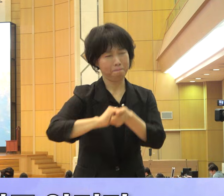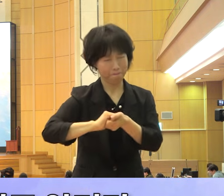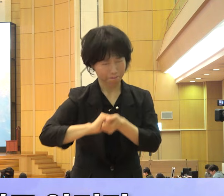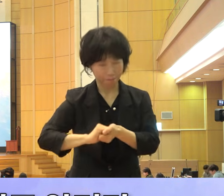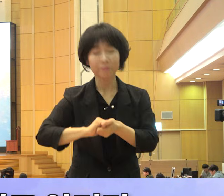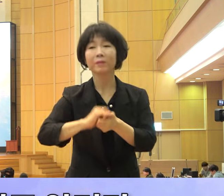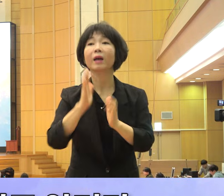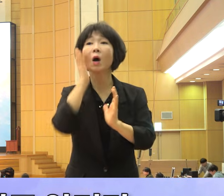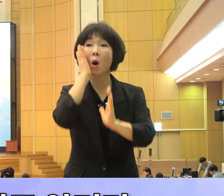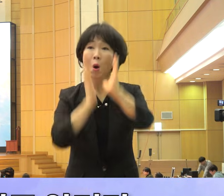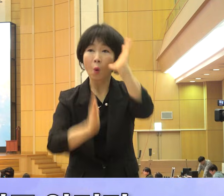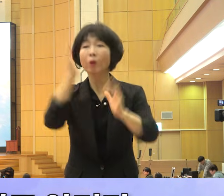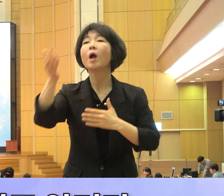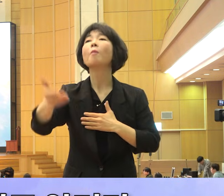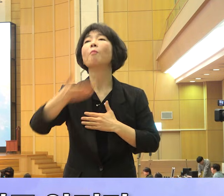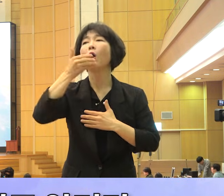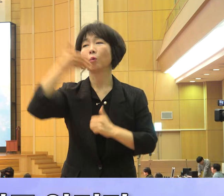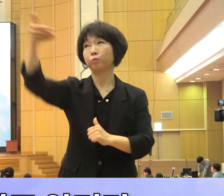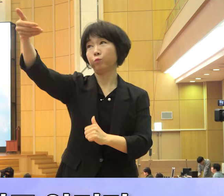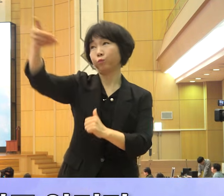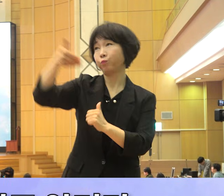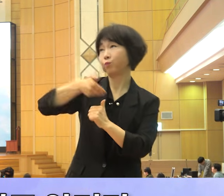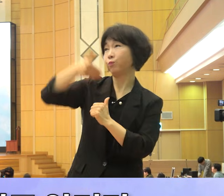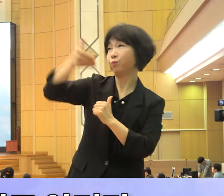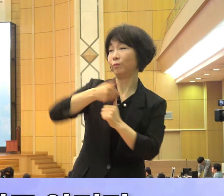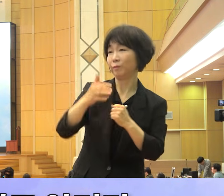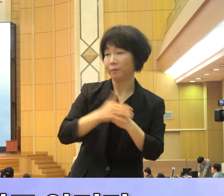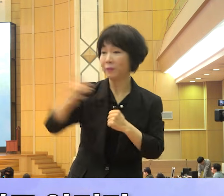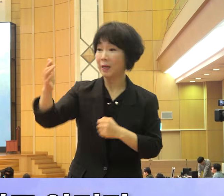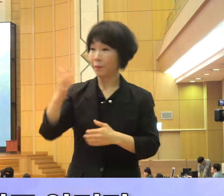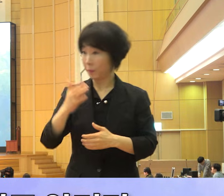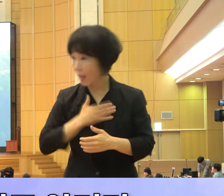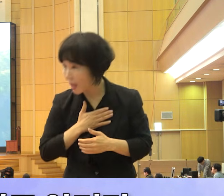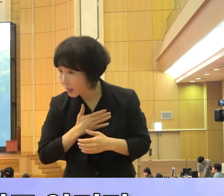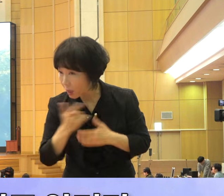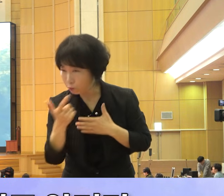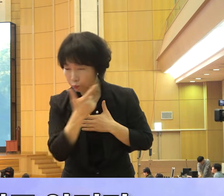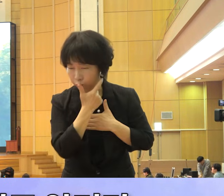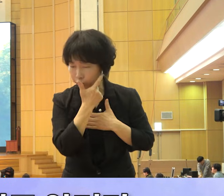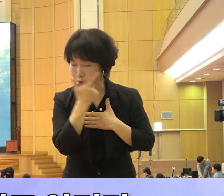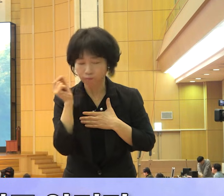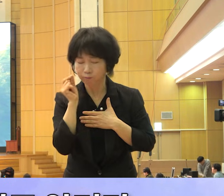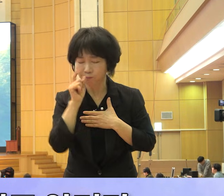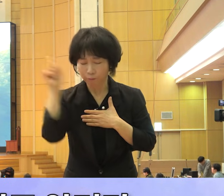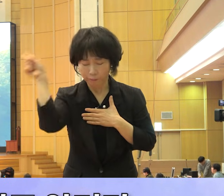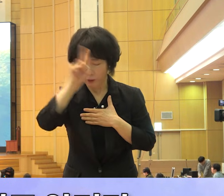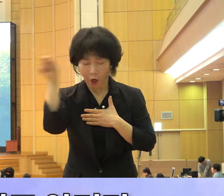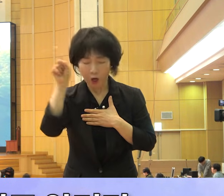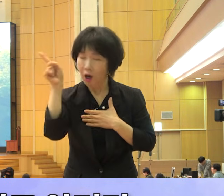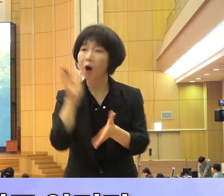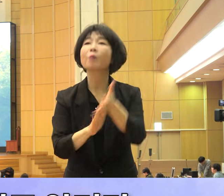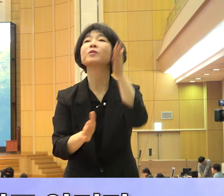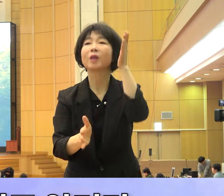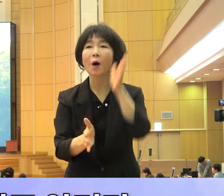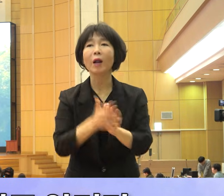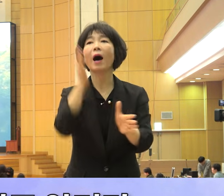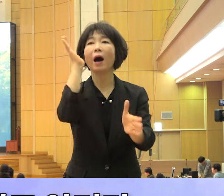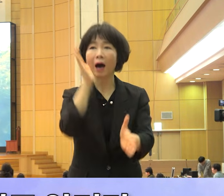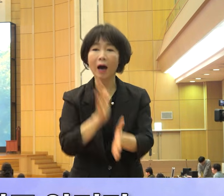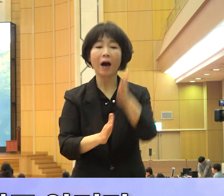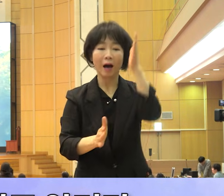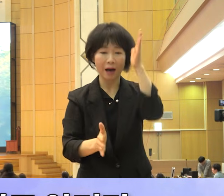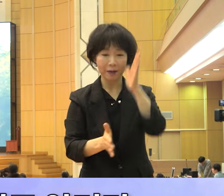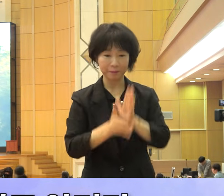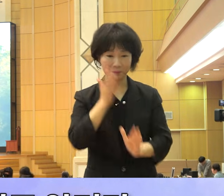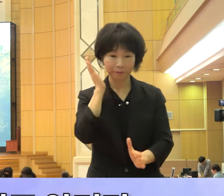저를 따라 꼴을 먹여주시니 내게 부족함 전혀 없어라.